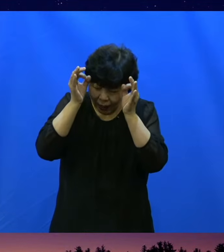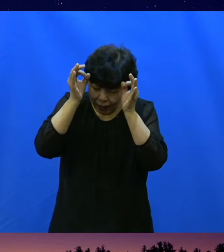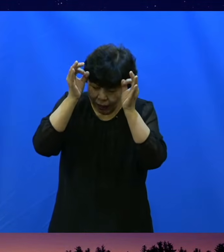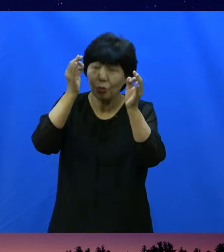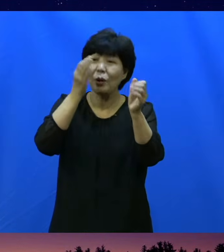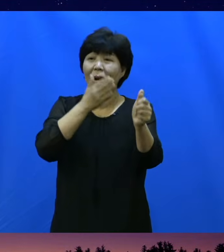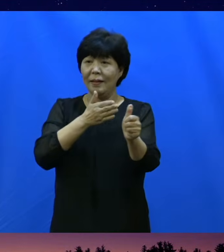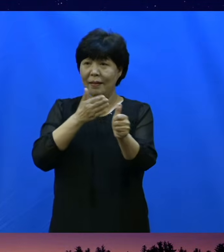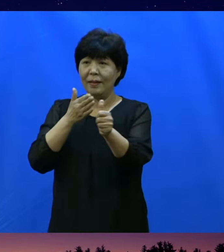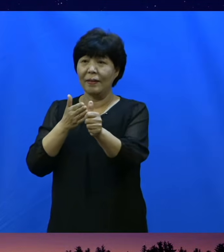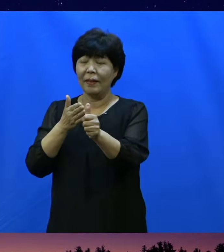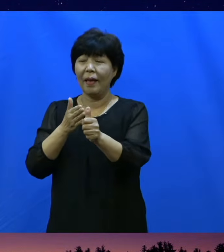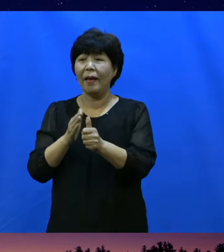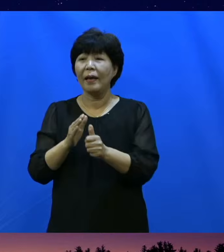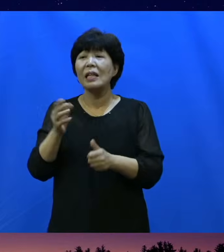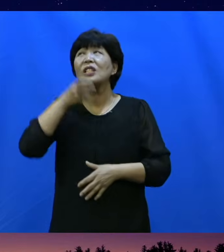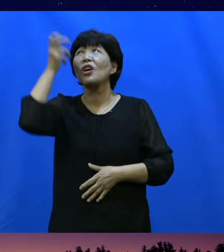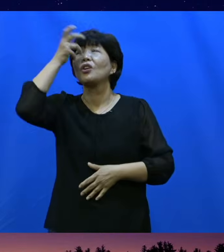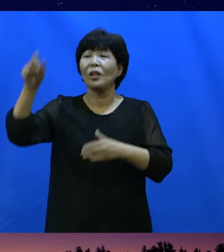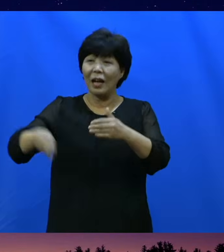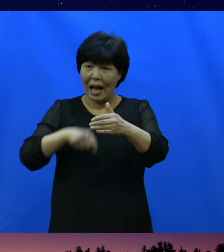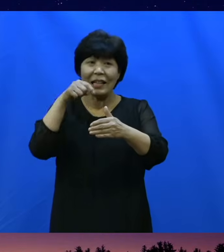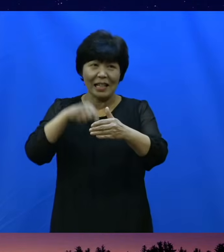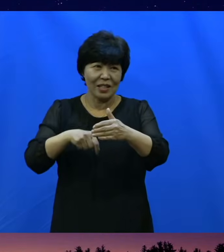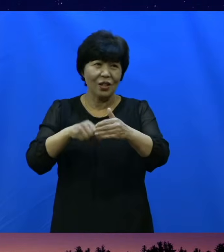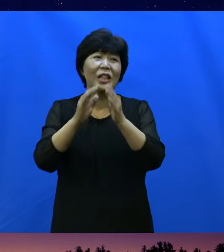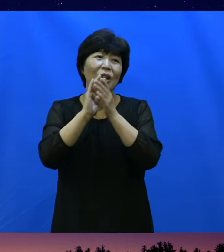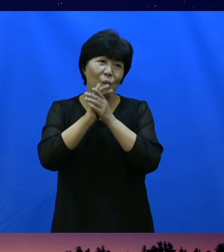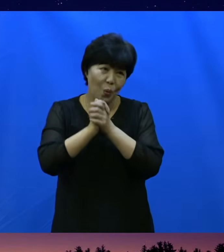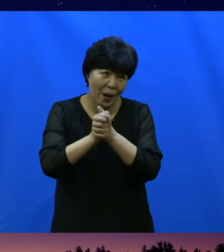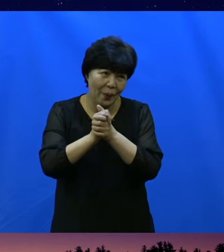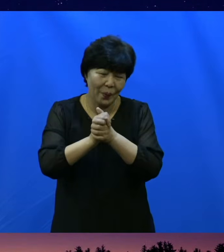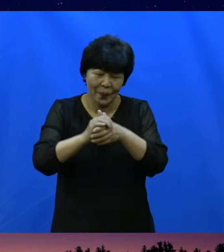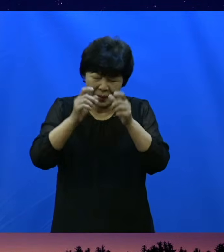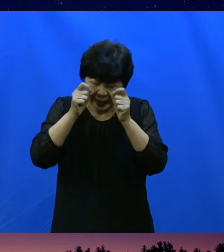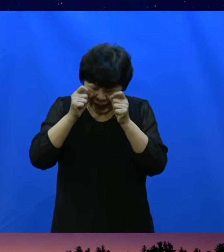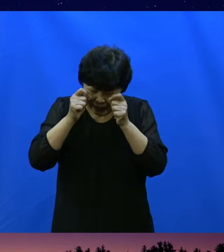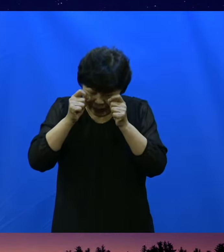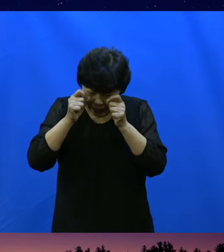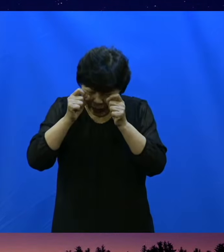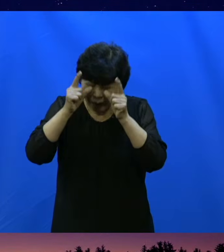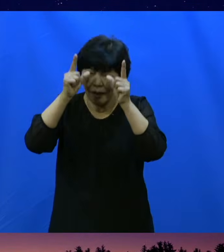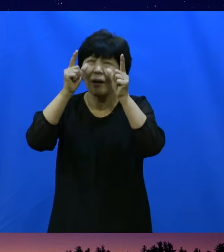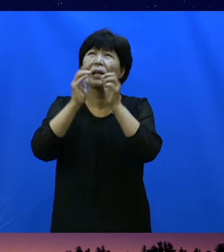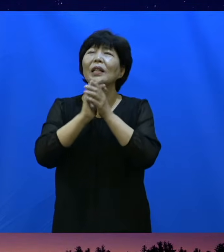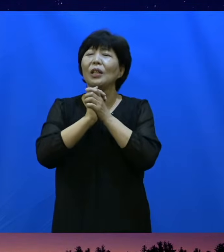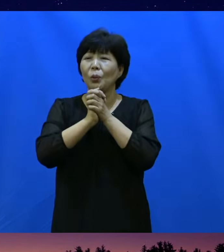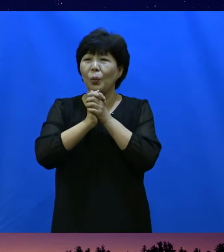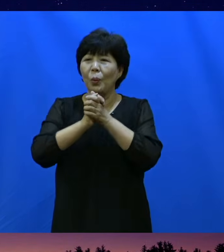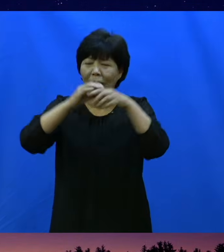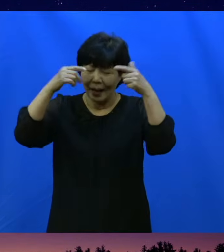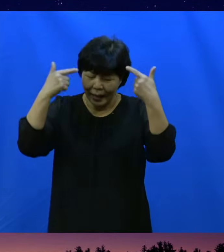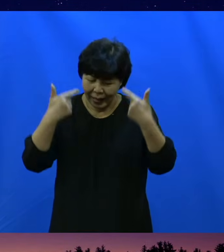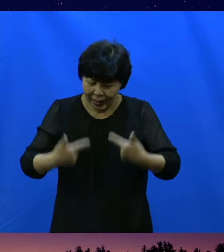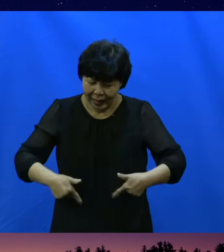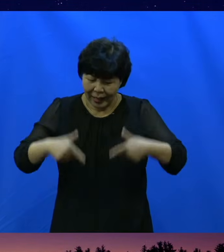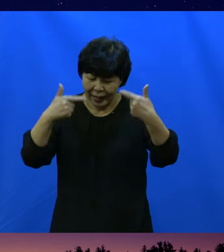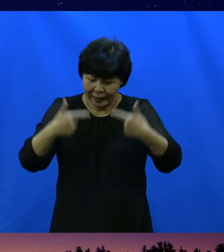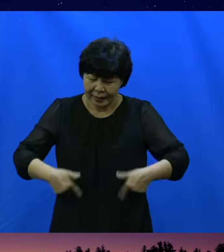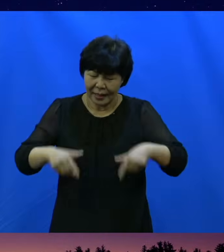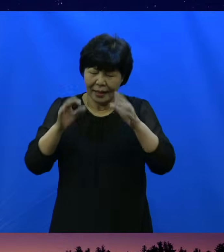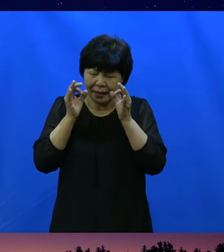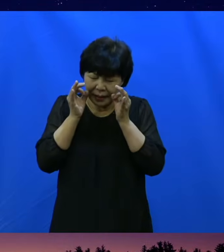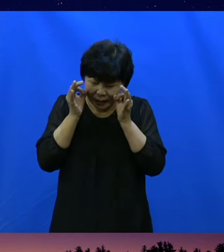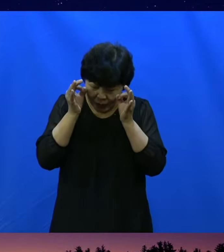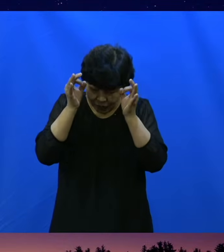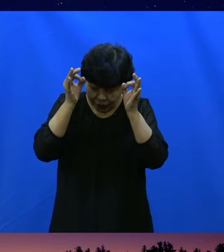안에서 기도하고 이를 위하여 깨어 구하기를 항상 힘쓰며 여러 성도를